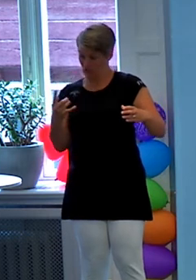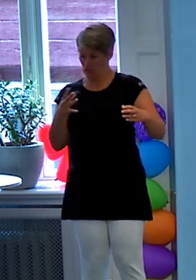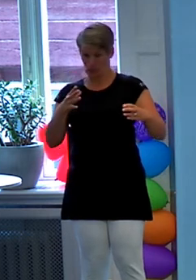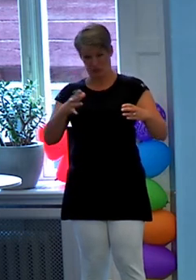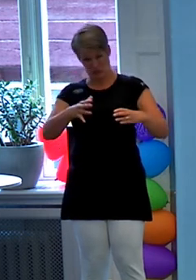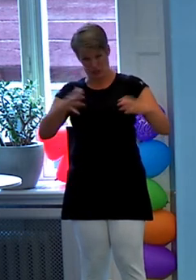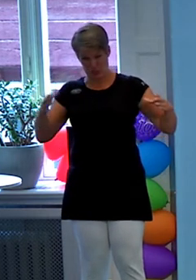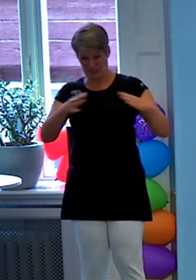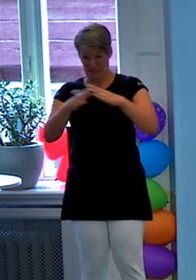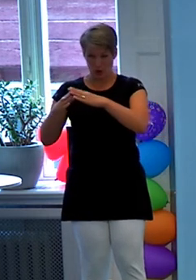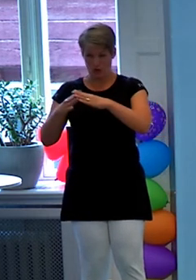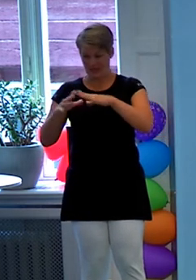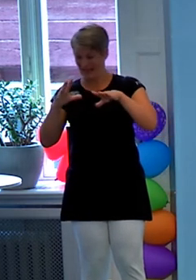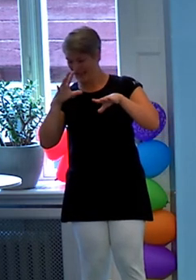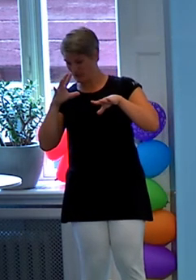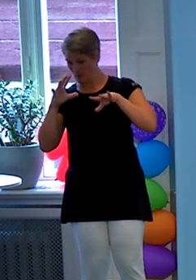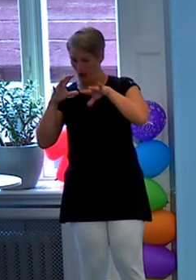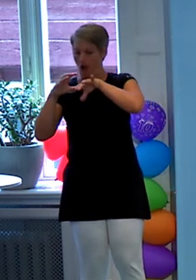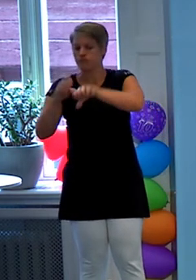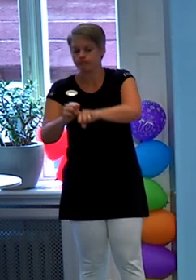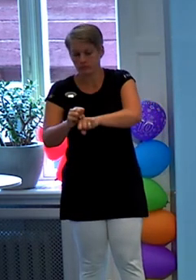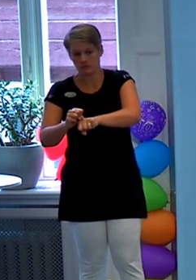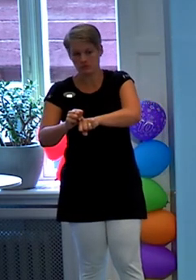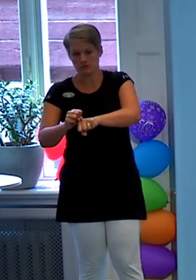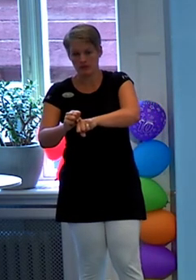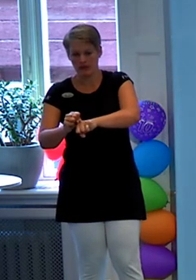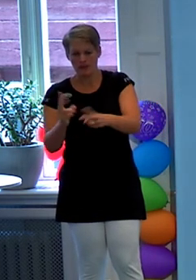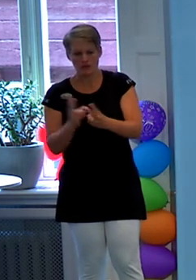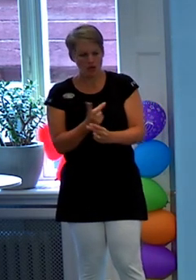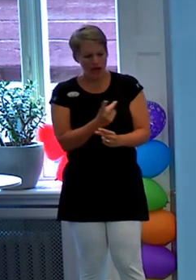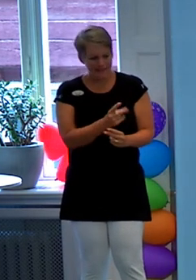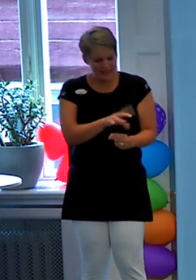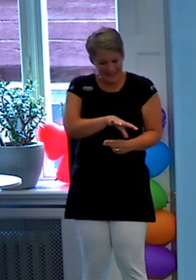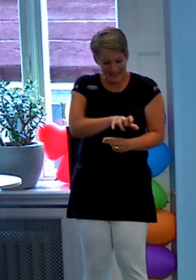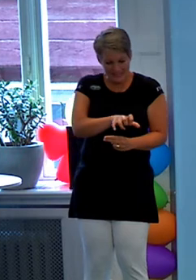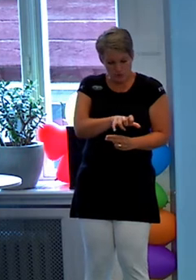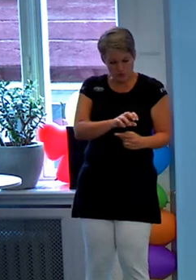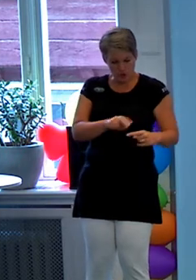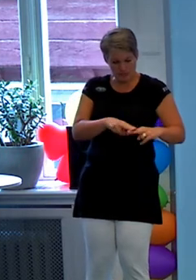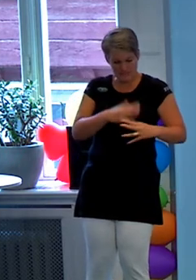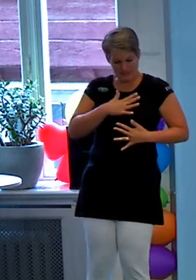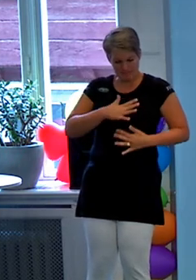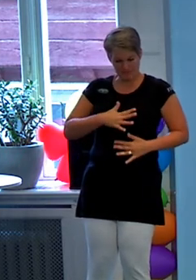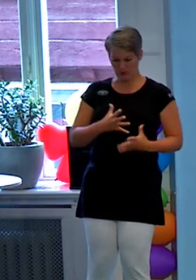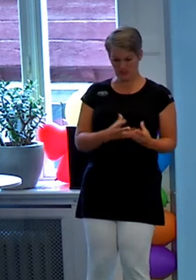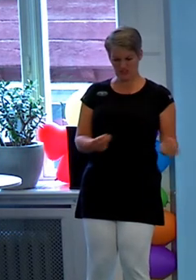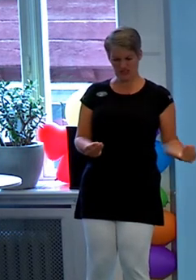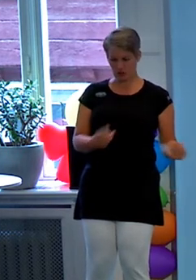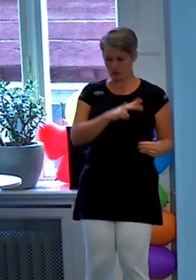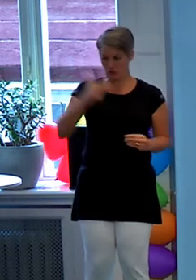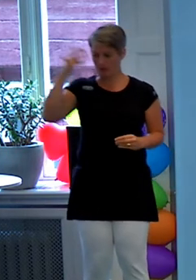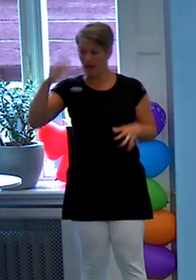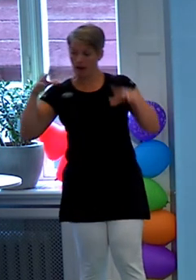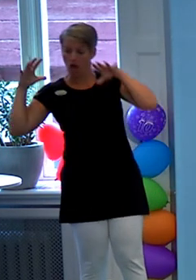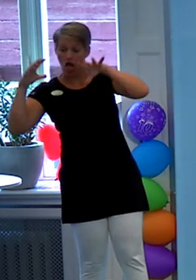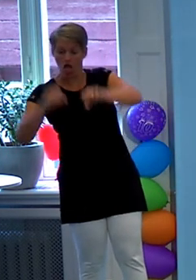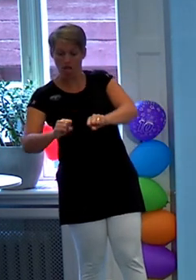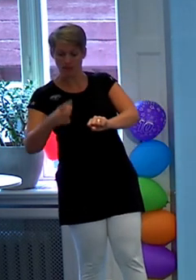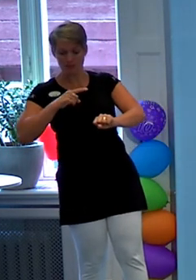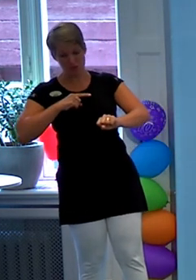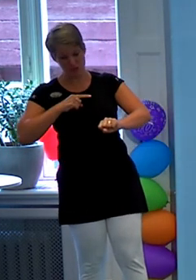den största staden kidnappar en känsla och lägger beslag på, så kanske inte den regionala känslan uppstår. Om Köpenhamn lägger beslag på